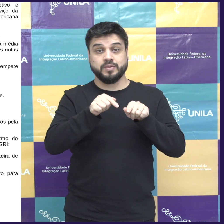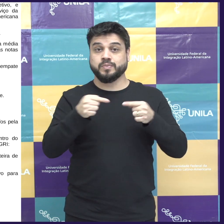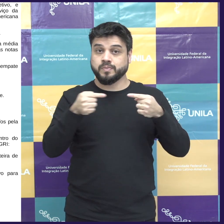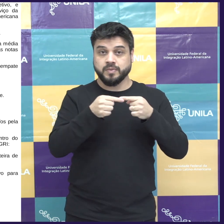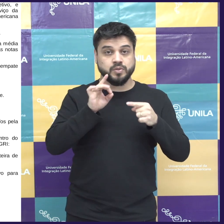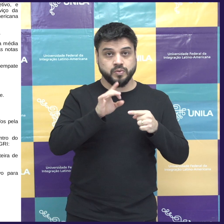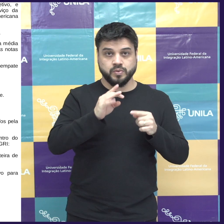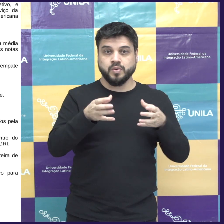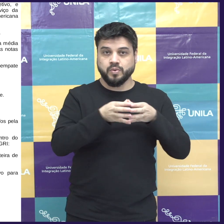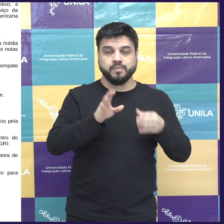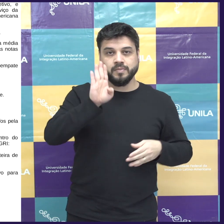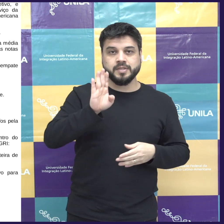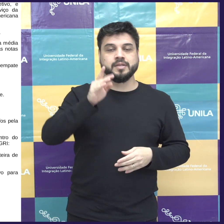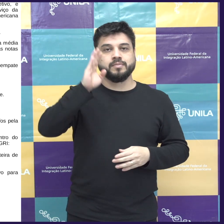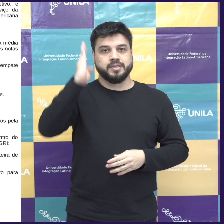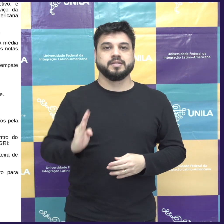brasileiros.